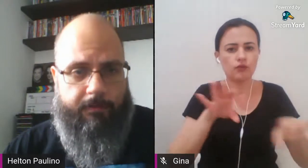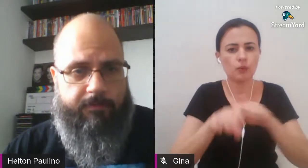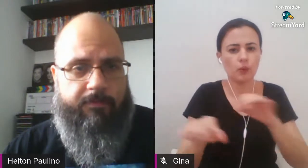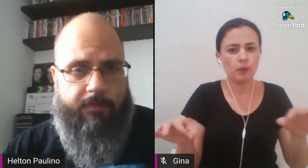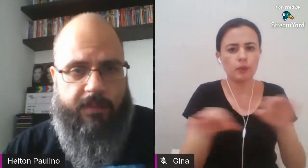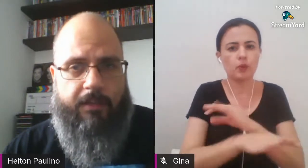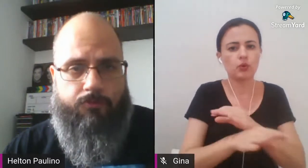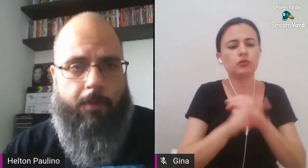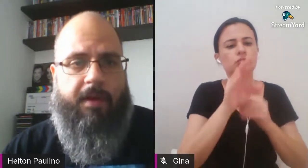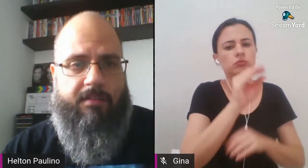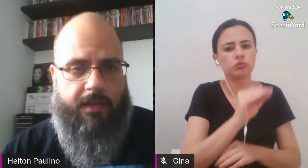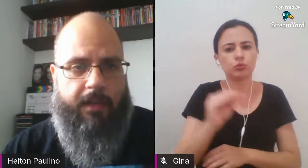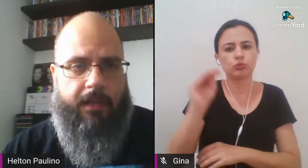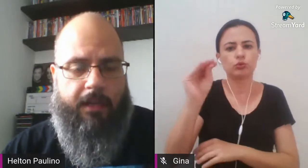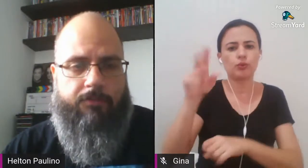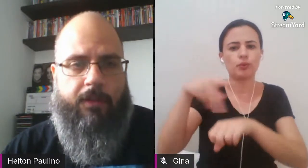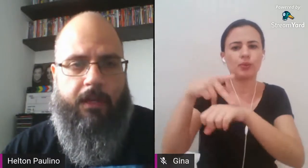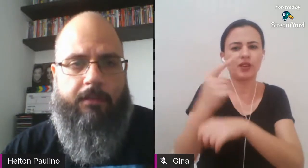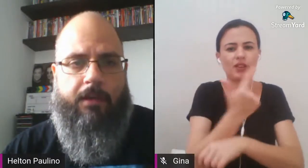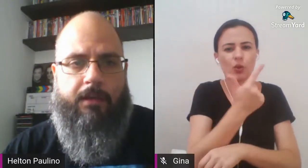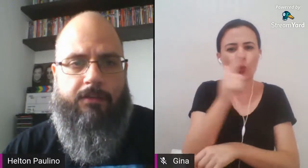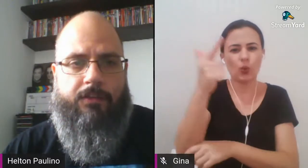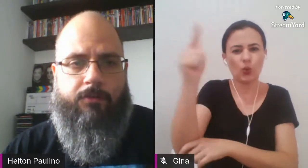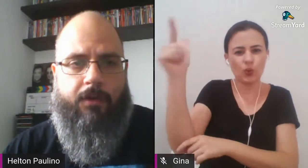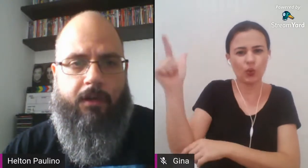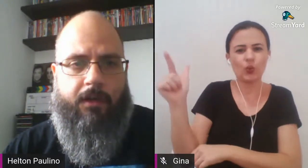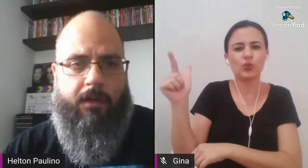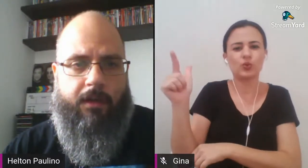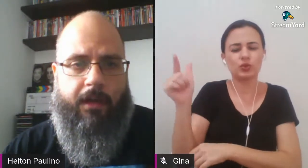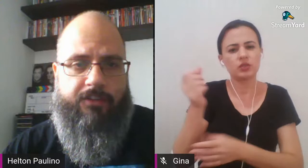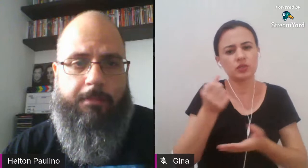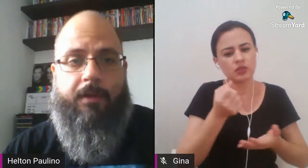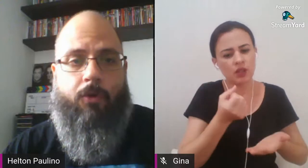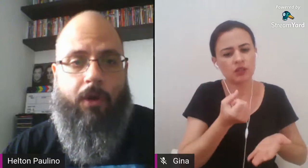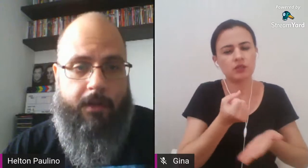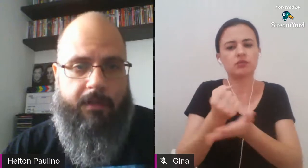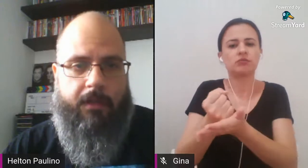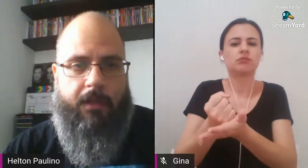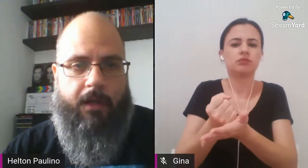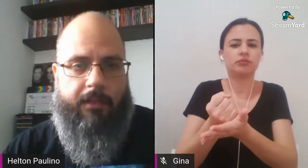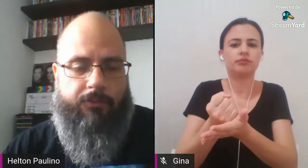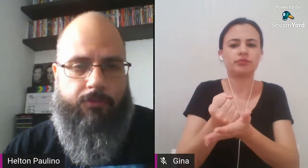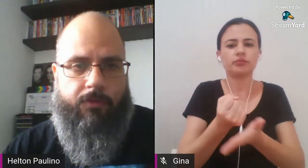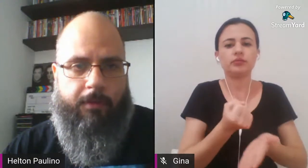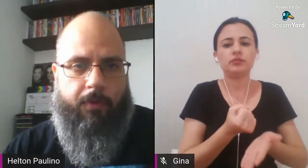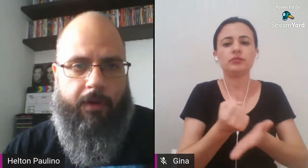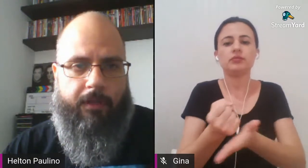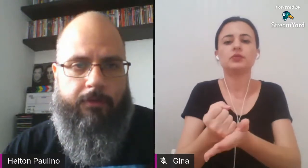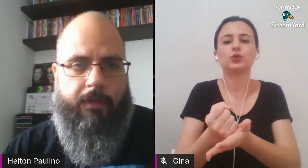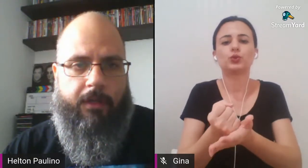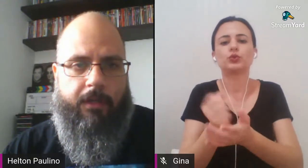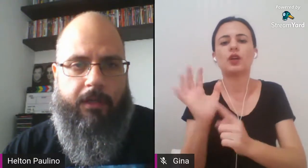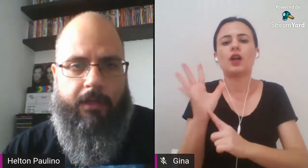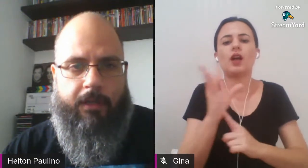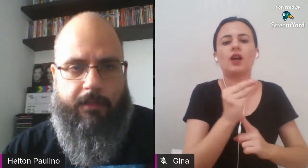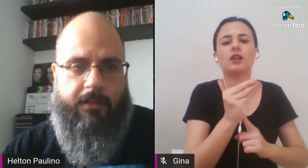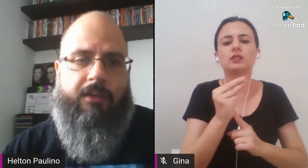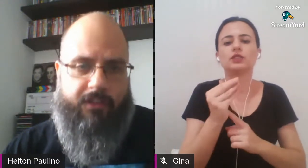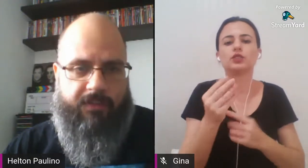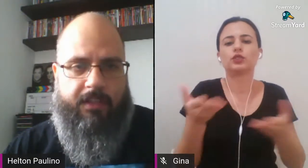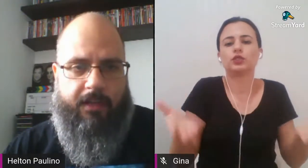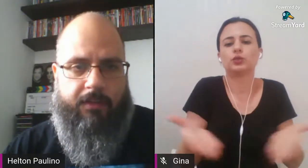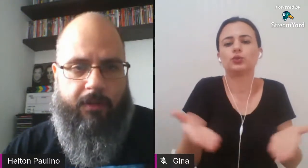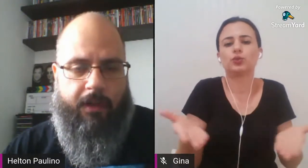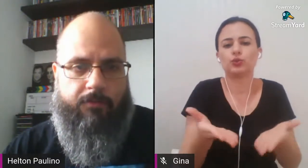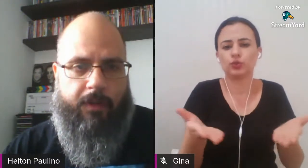que vem dando sua parcela relacionada a este panorama artístico contemporâneo, e